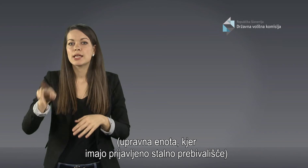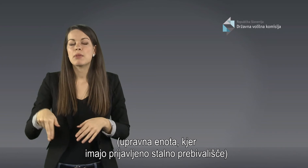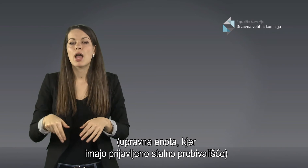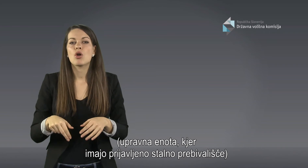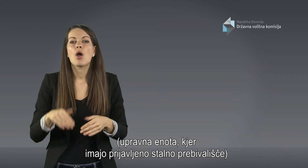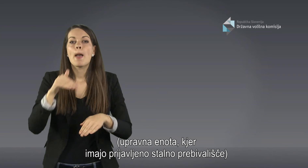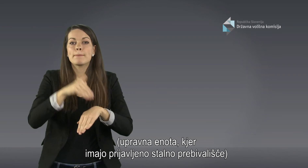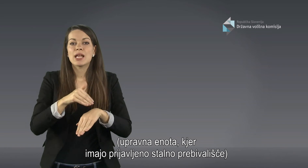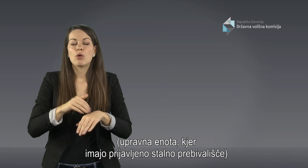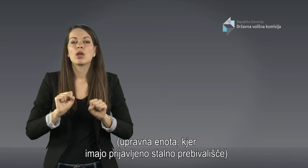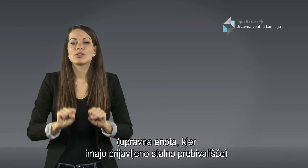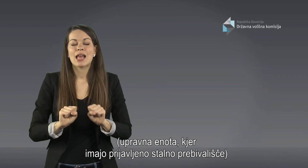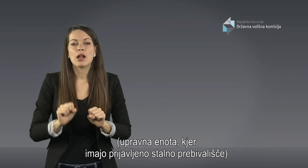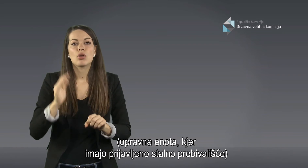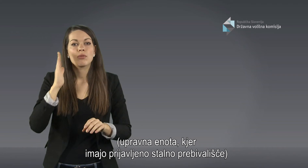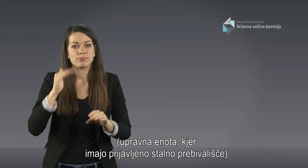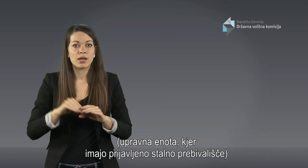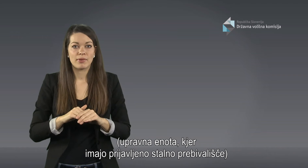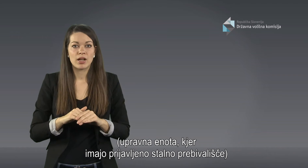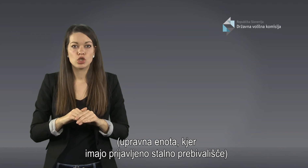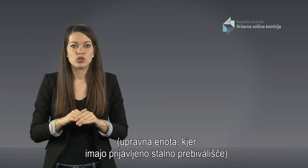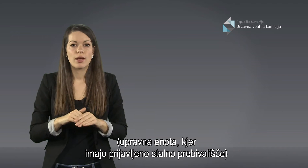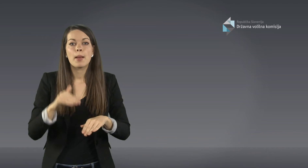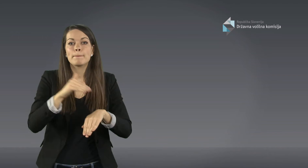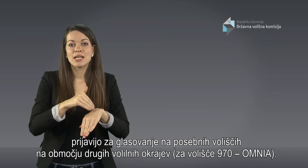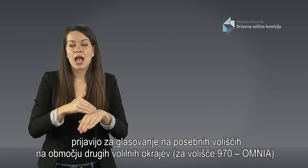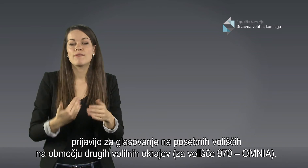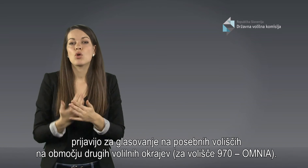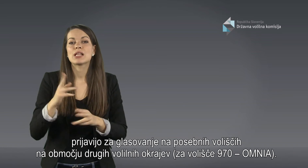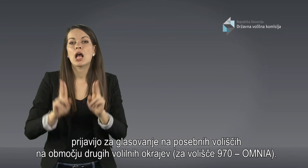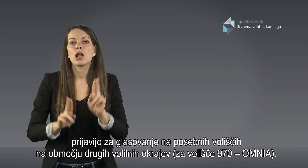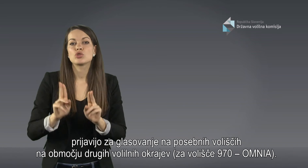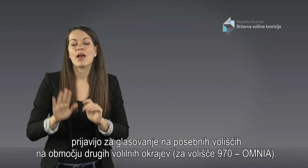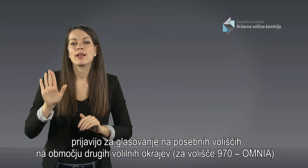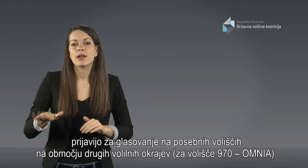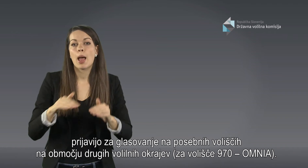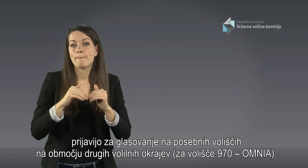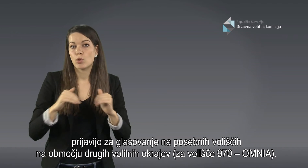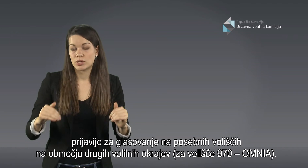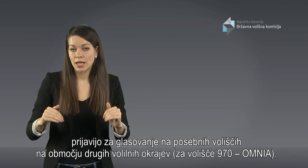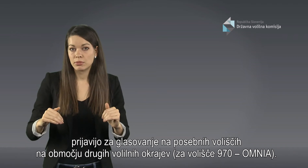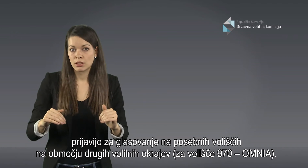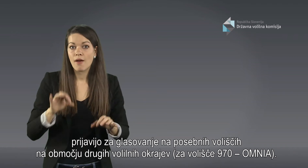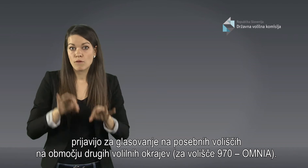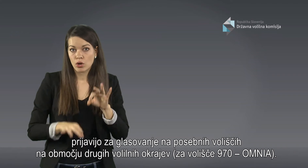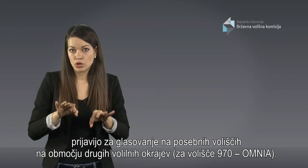za glasovanje na posebnih voliščih na območju drugih volilnih okrajev, za volišče